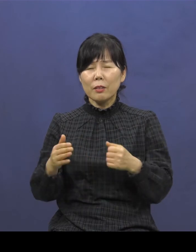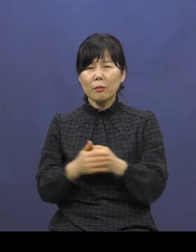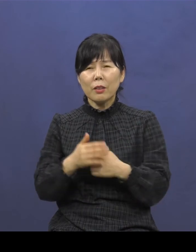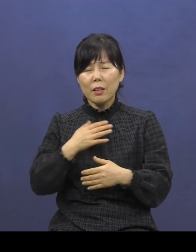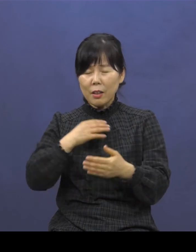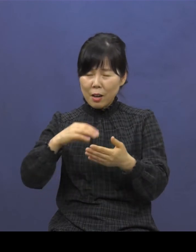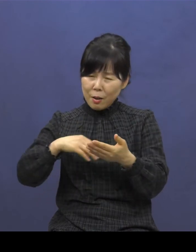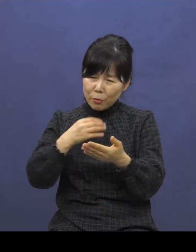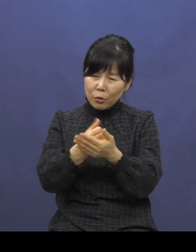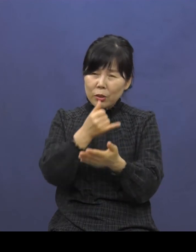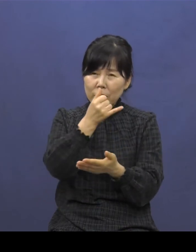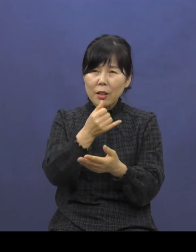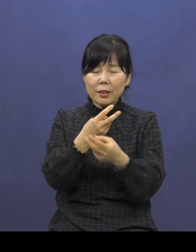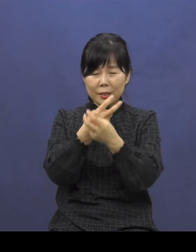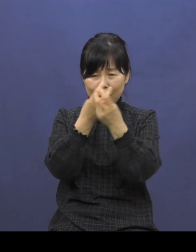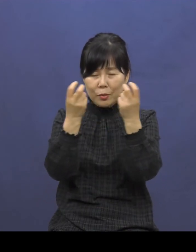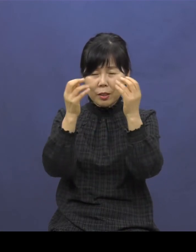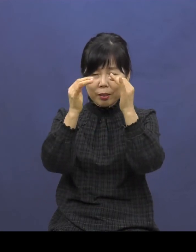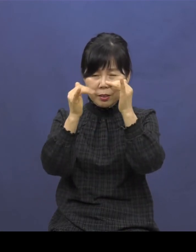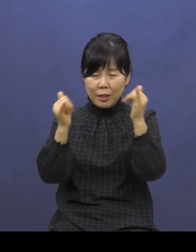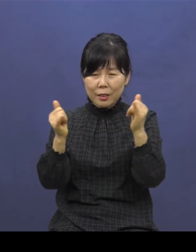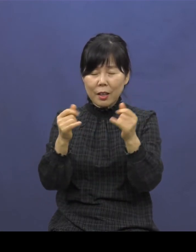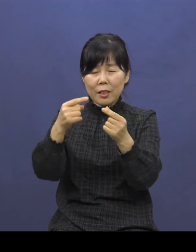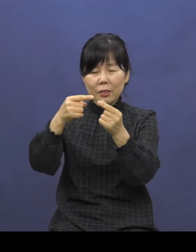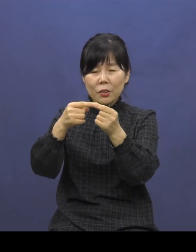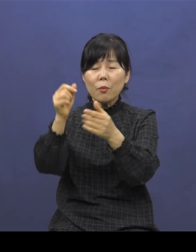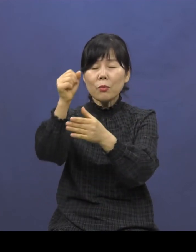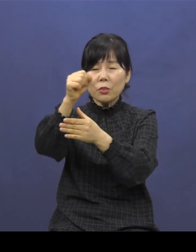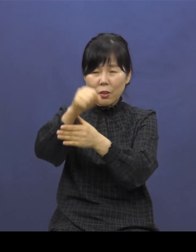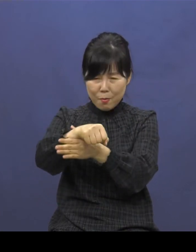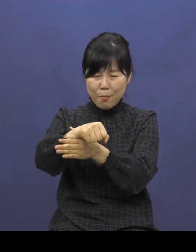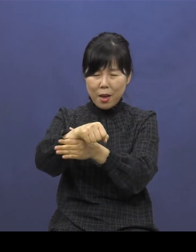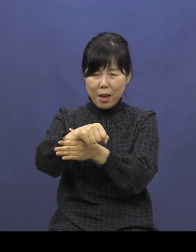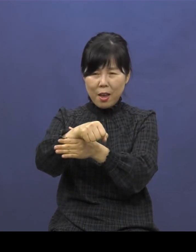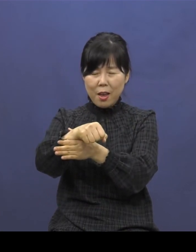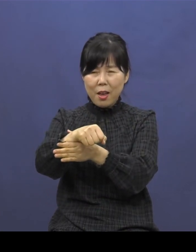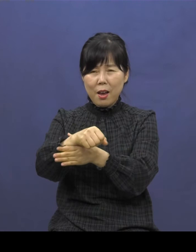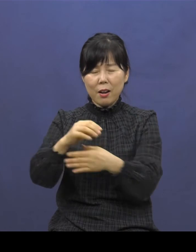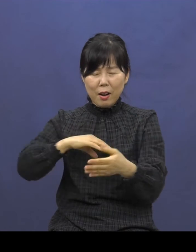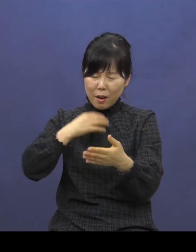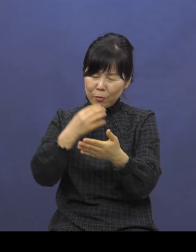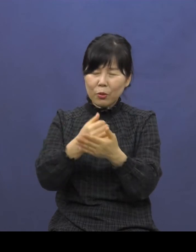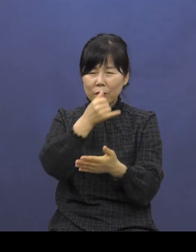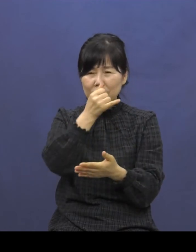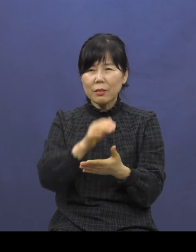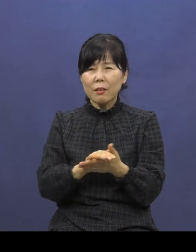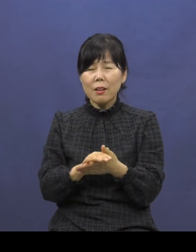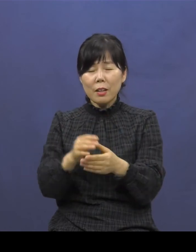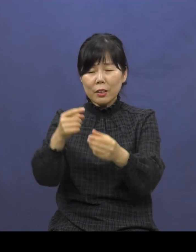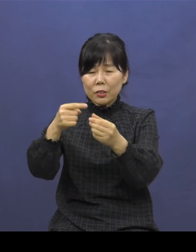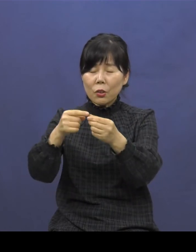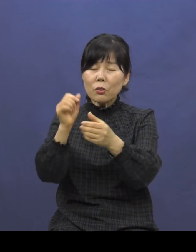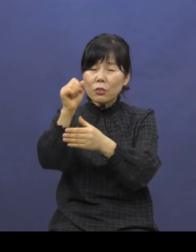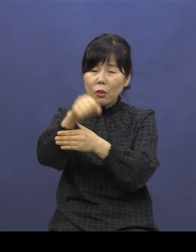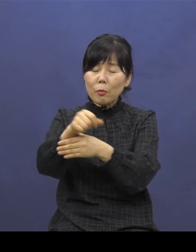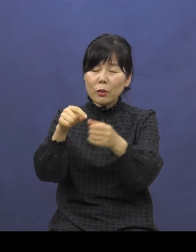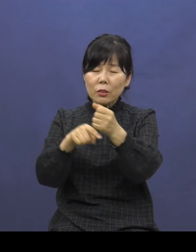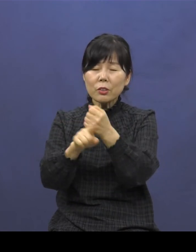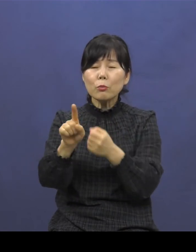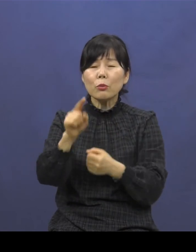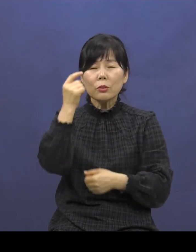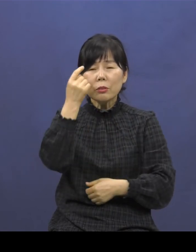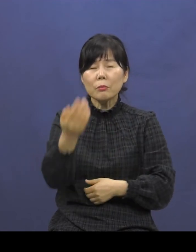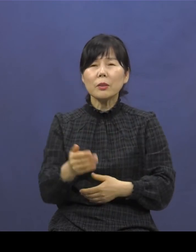여기 나오는 이 표현 전 정말 감동합니다. 잠자는 자들의 첫 열매가 되셨도다. 첫 열매. 무슨